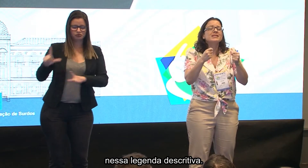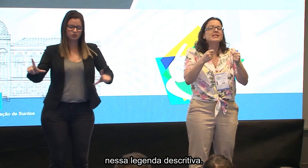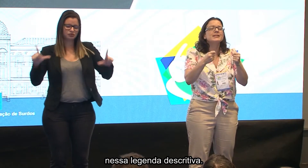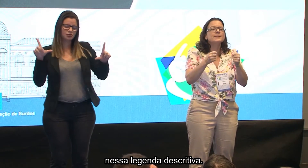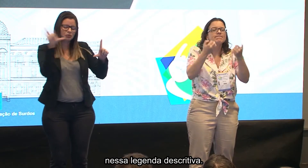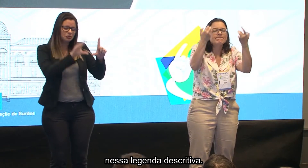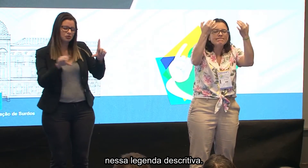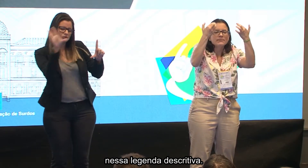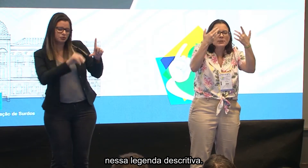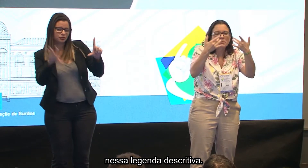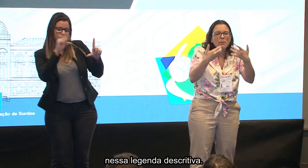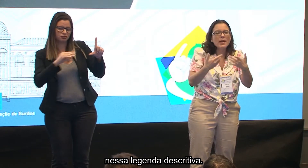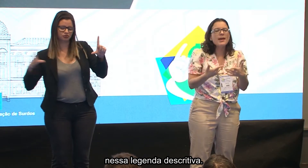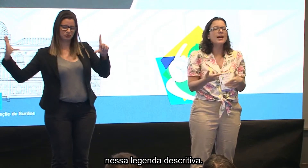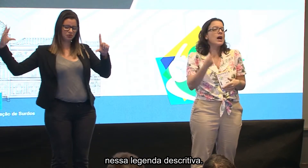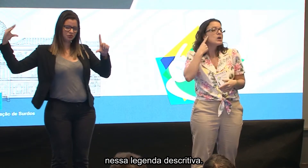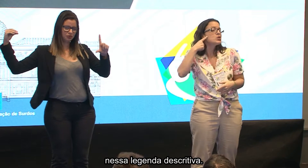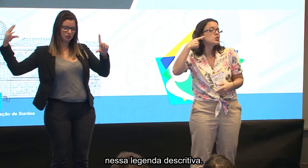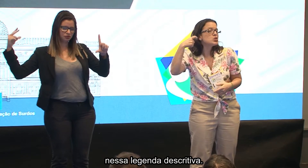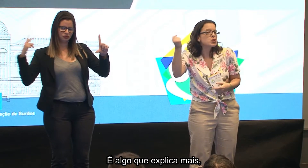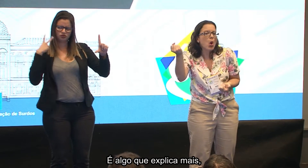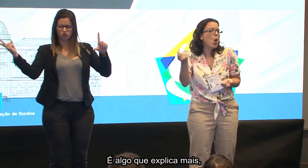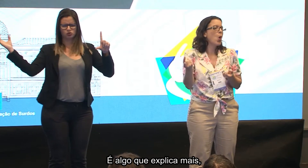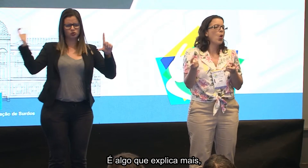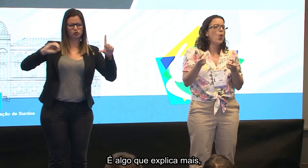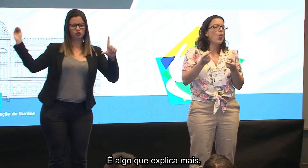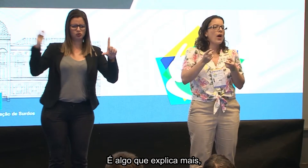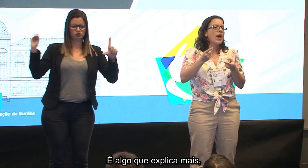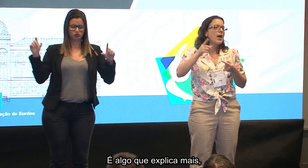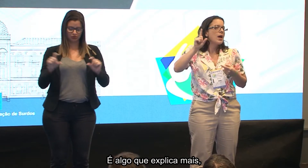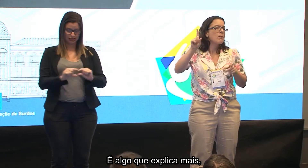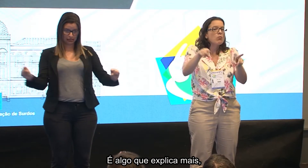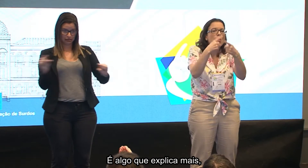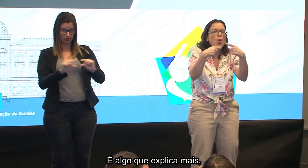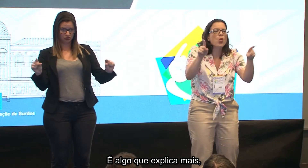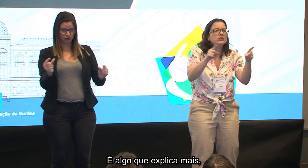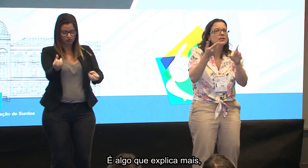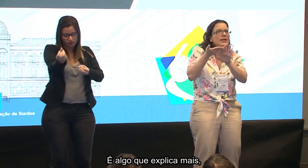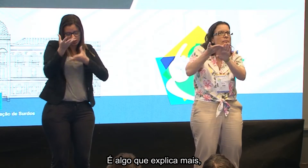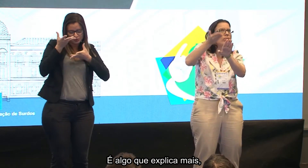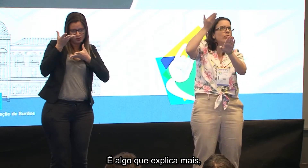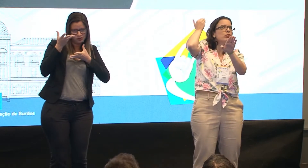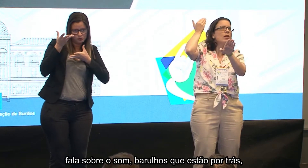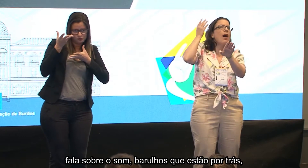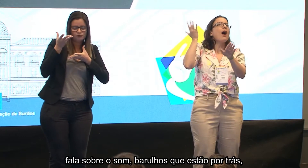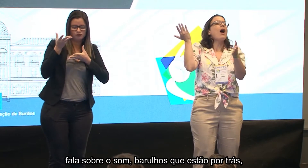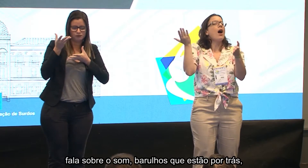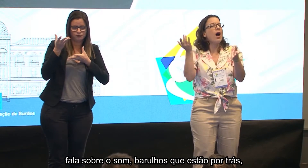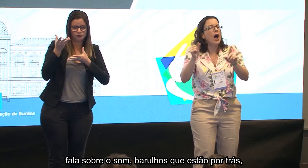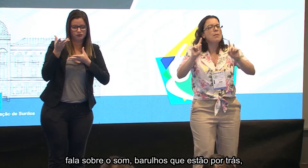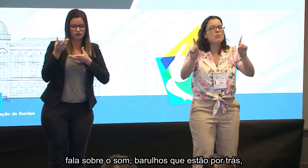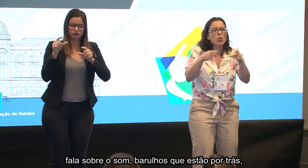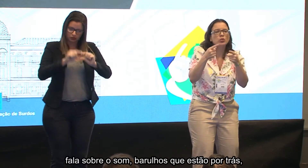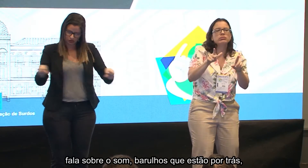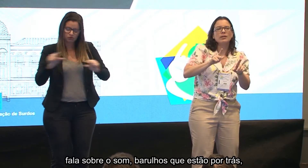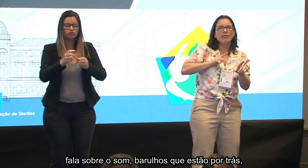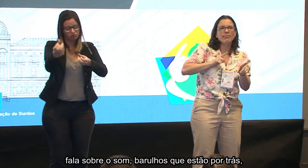nessa legenda descritiva. É algo que explica mais. Fala sobre o som, barulhos que estão